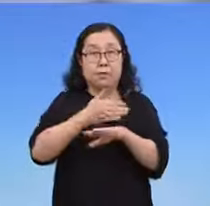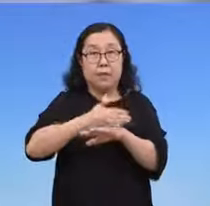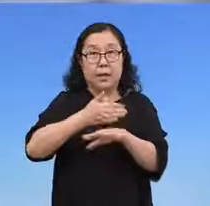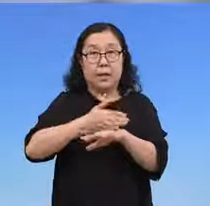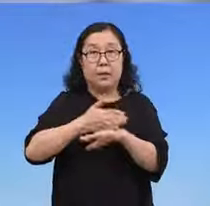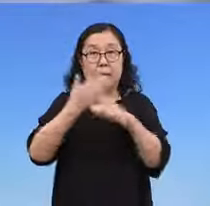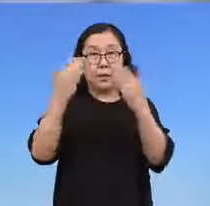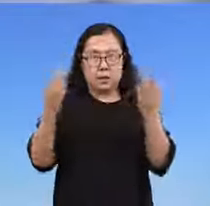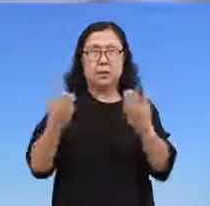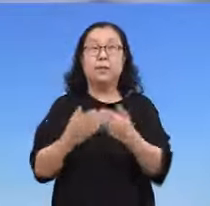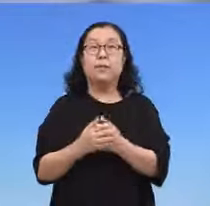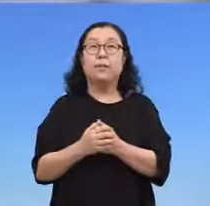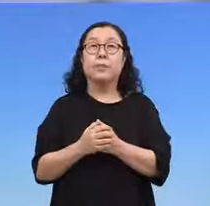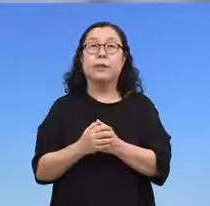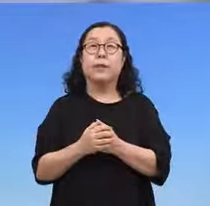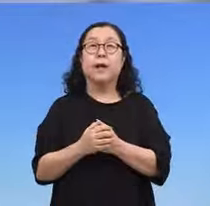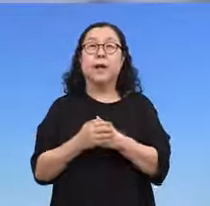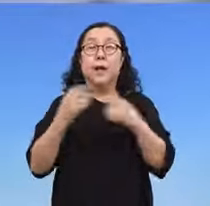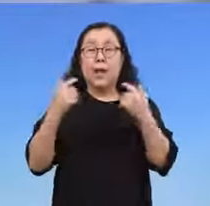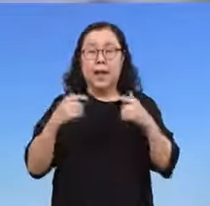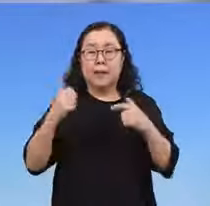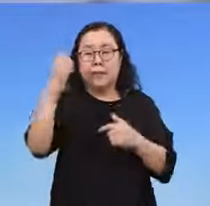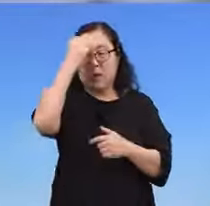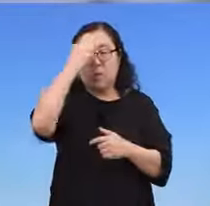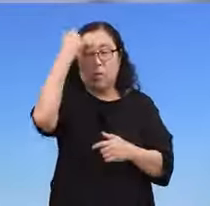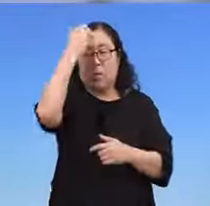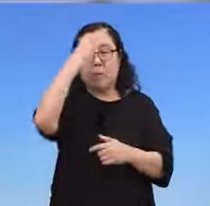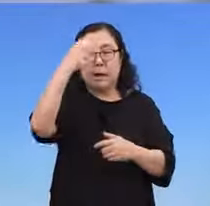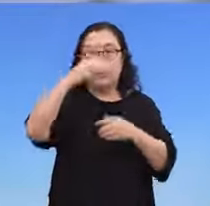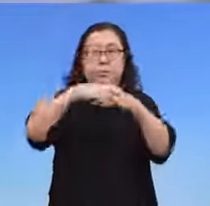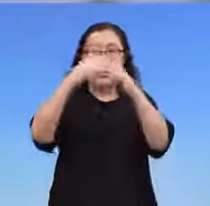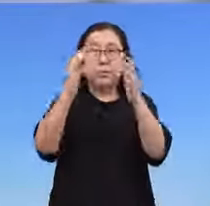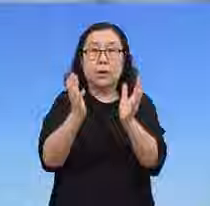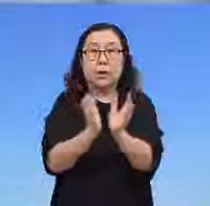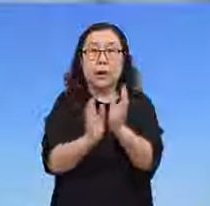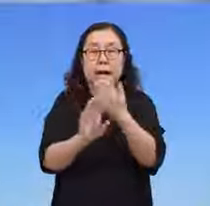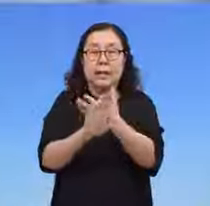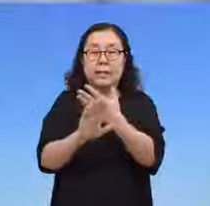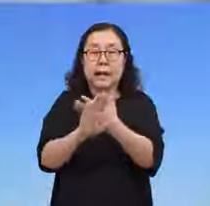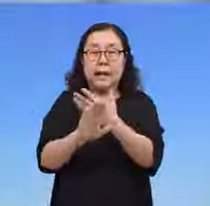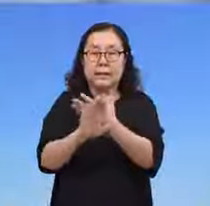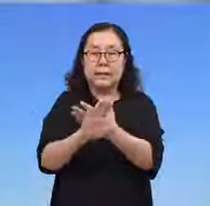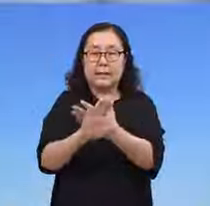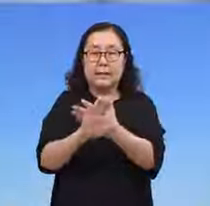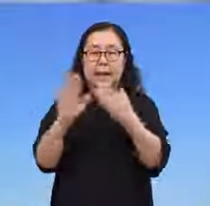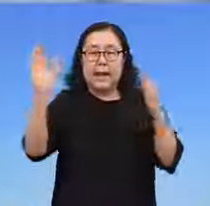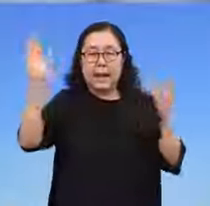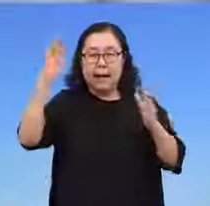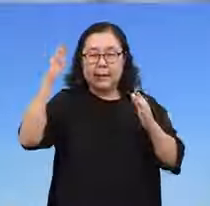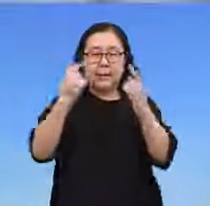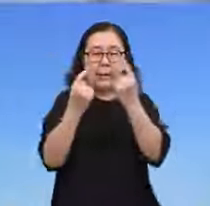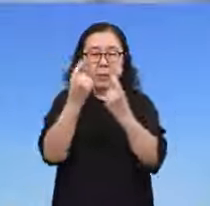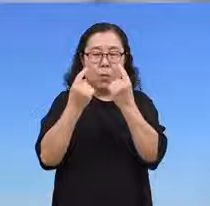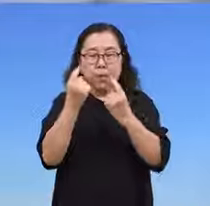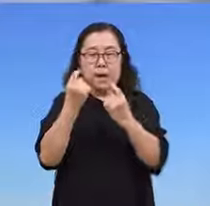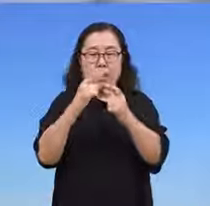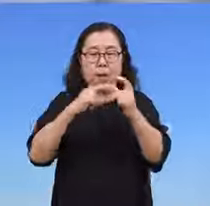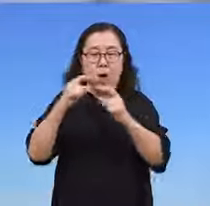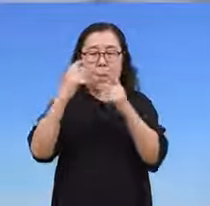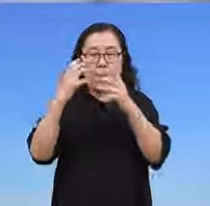감사하게 생각하는 건 항상 고3 부서가 다른 어떤 학년들보다 출석이 제일